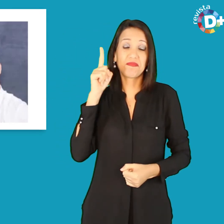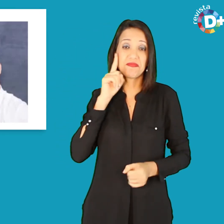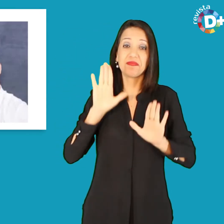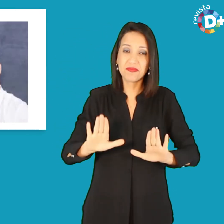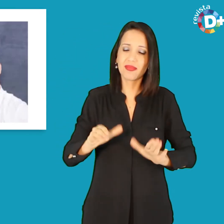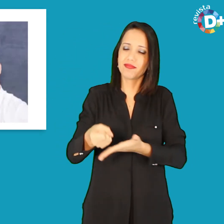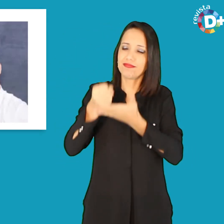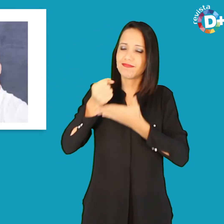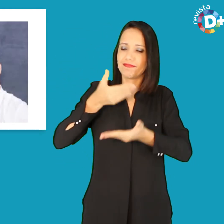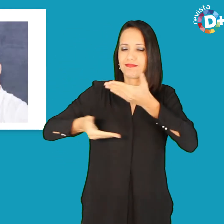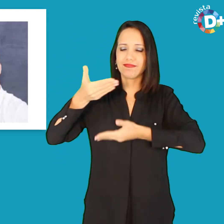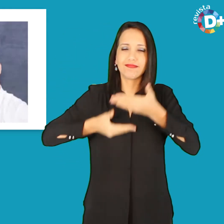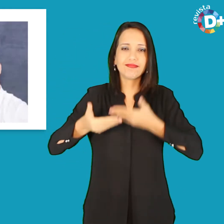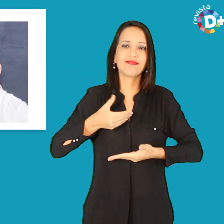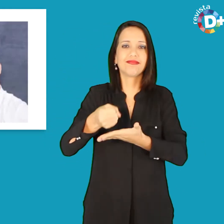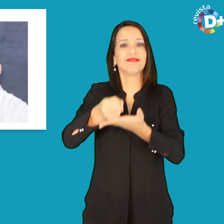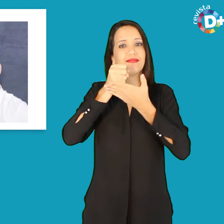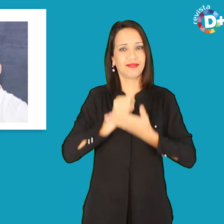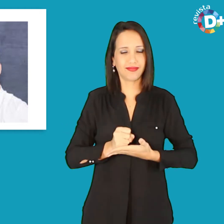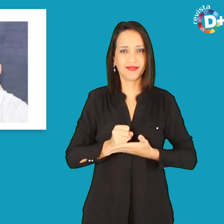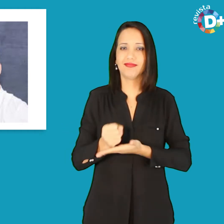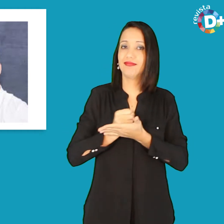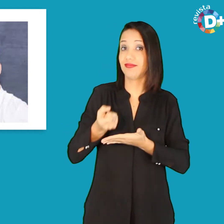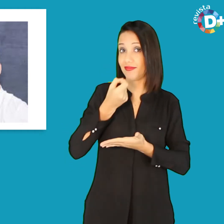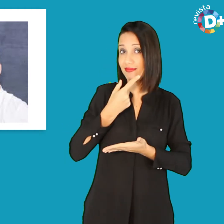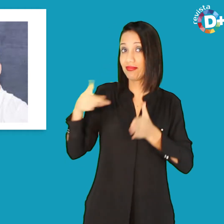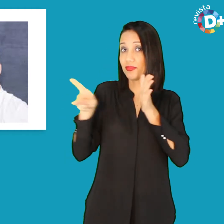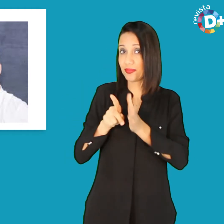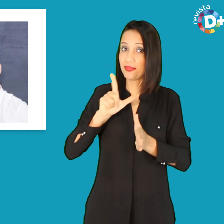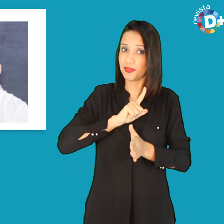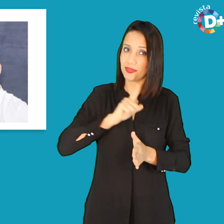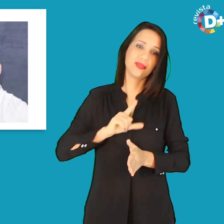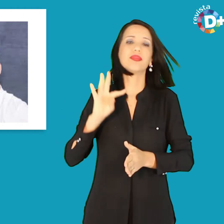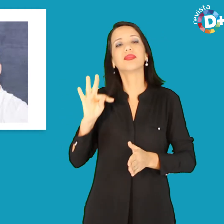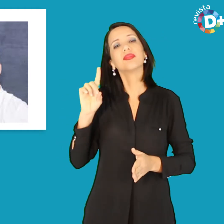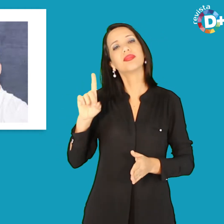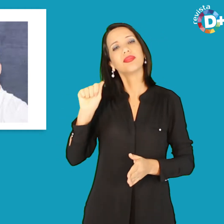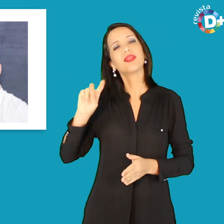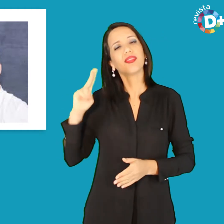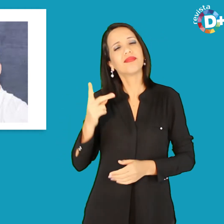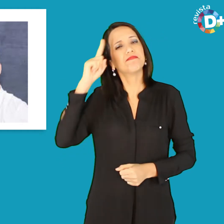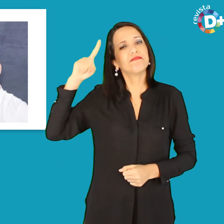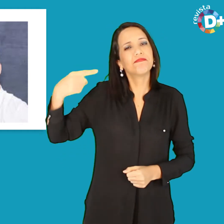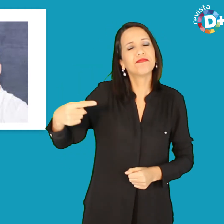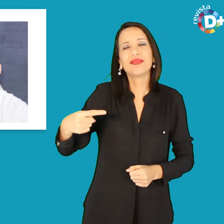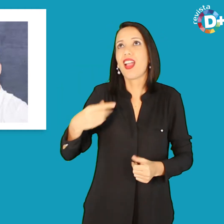para ajudá-la. Toma uma medicação própria para TDAH diariamente. É incrível como ajuda, mas mesmo assim não